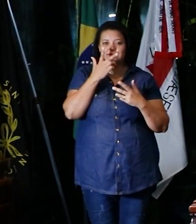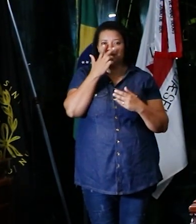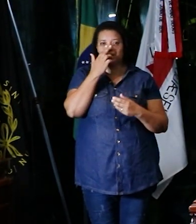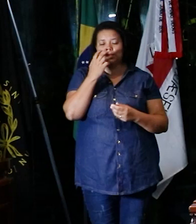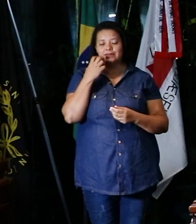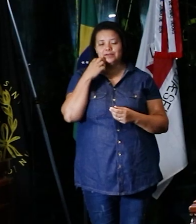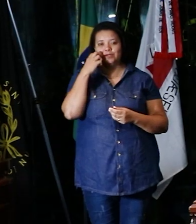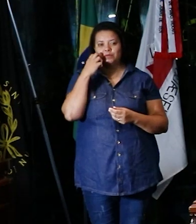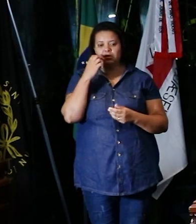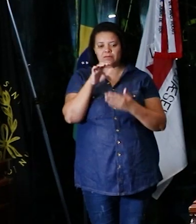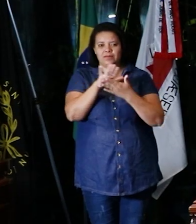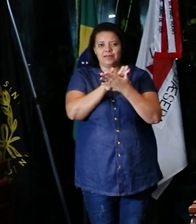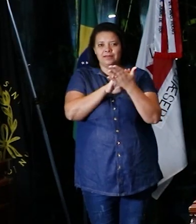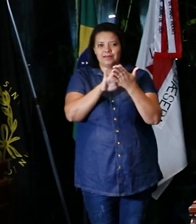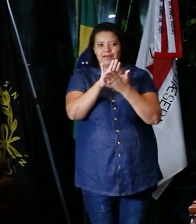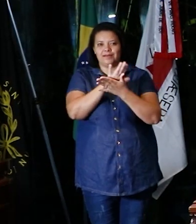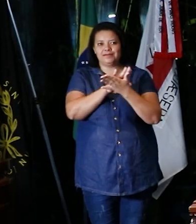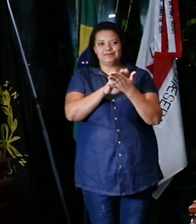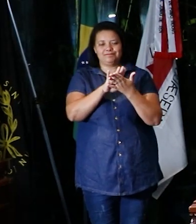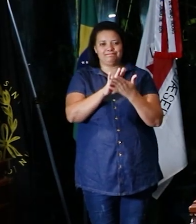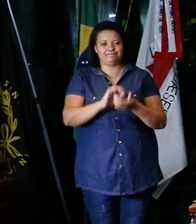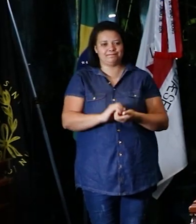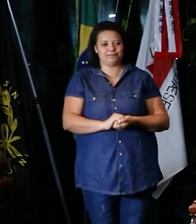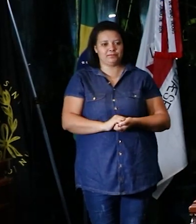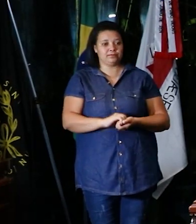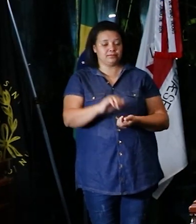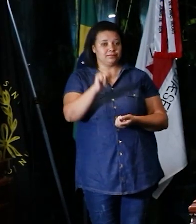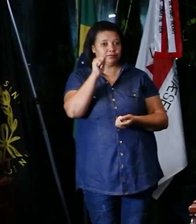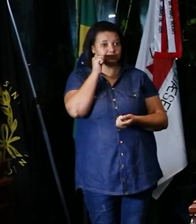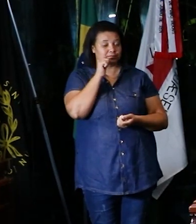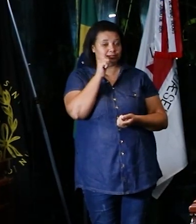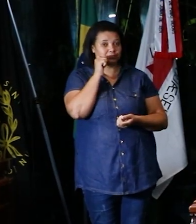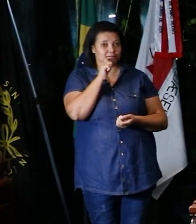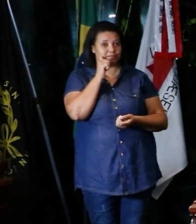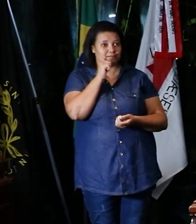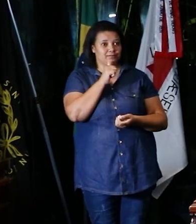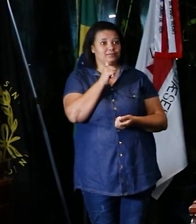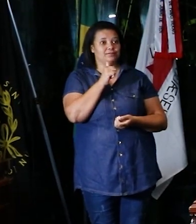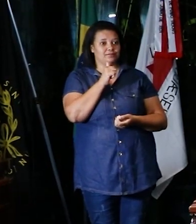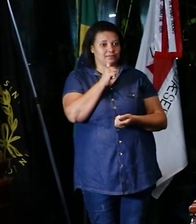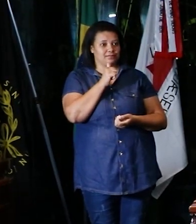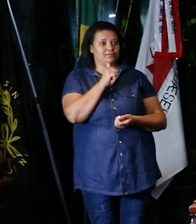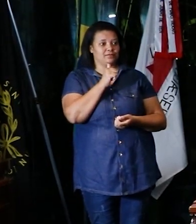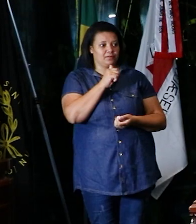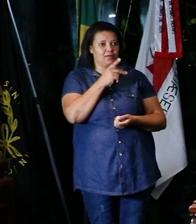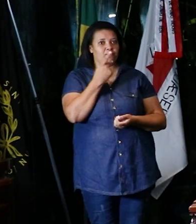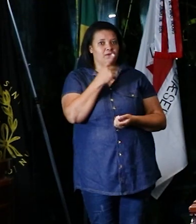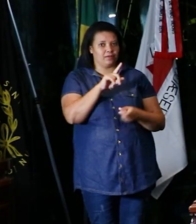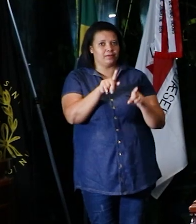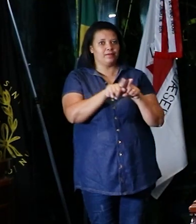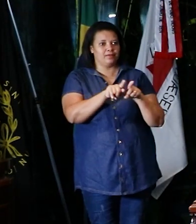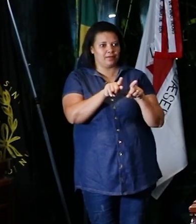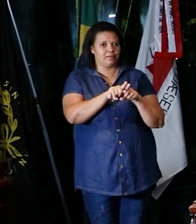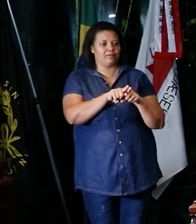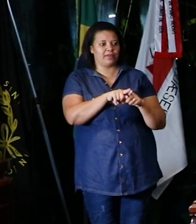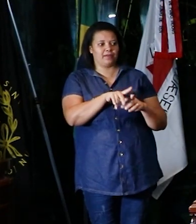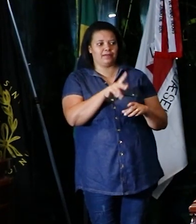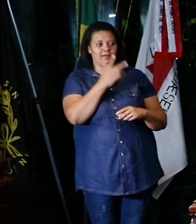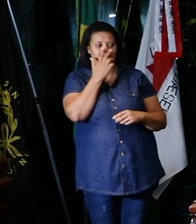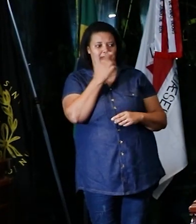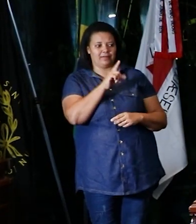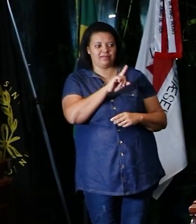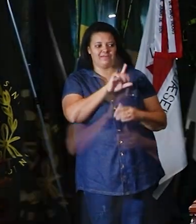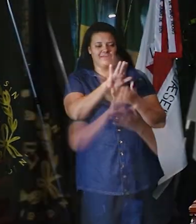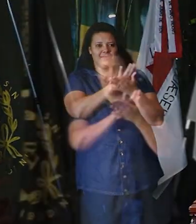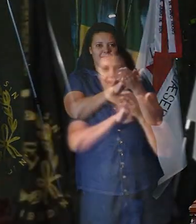não tinha nada de tímido. E as moças também diziam isso dele. Não